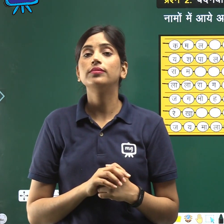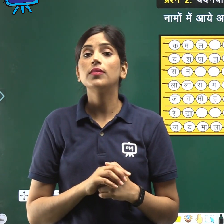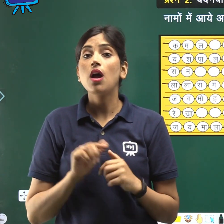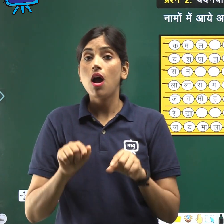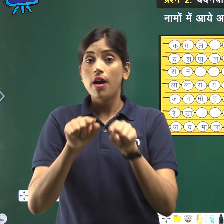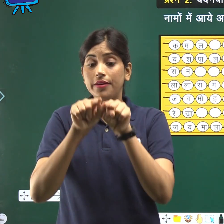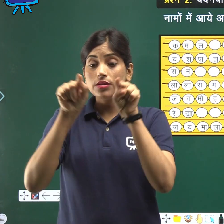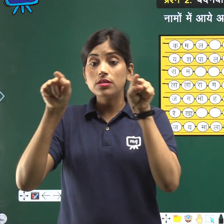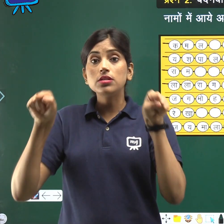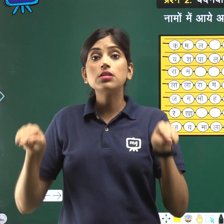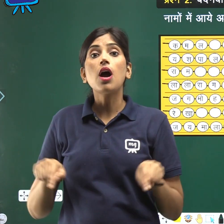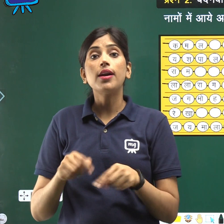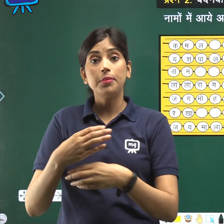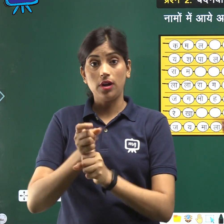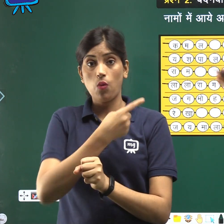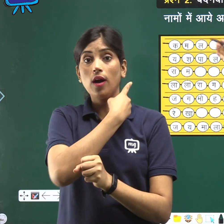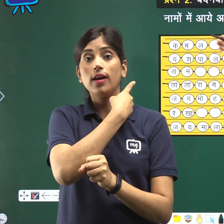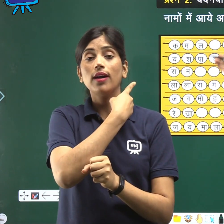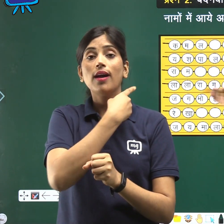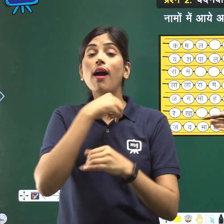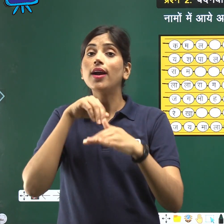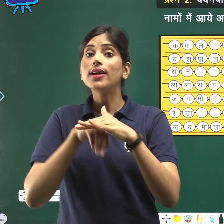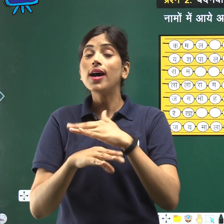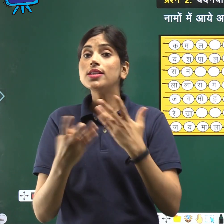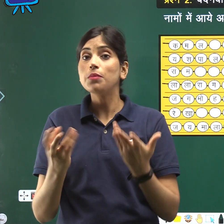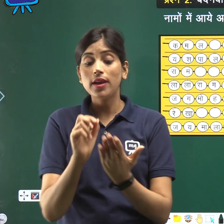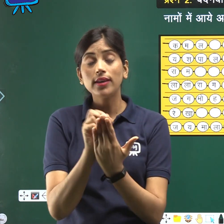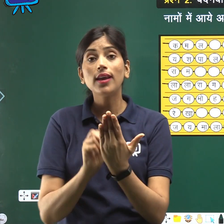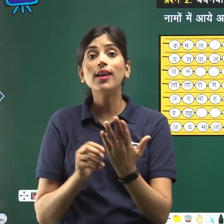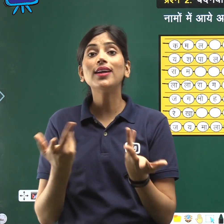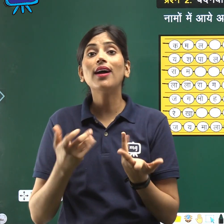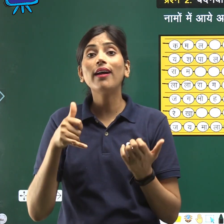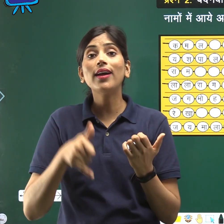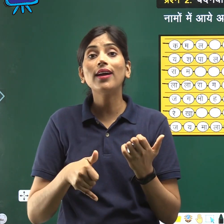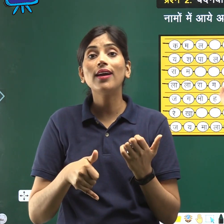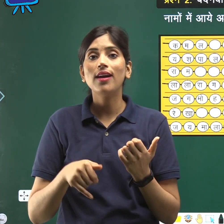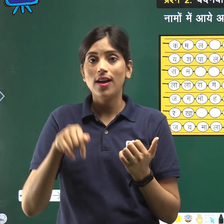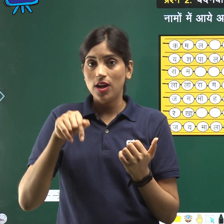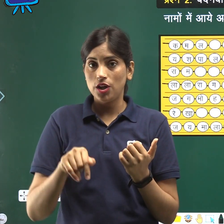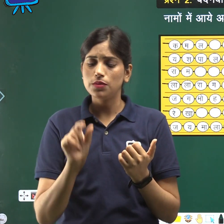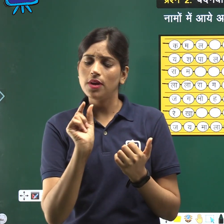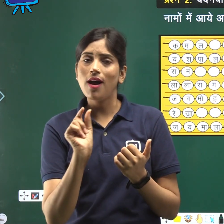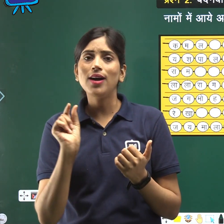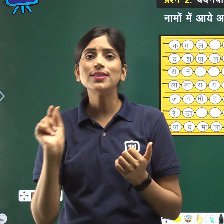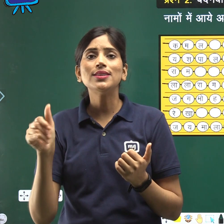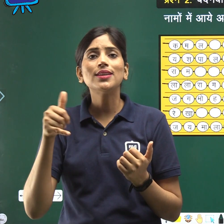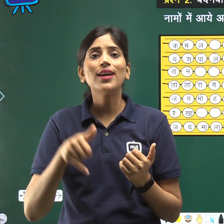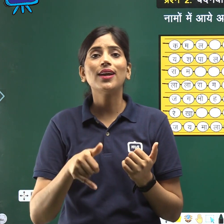चार्ट बना हुआ है। इसमें क्या लिखा है? इसमें अक्षर